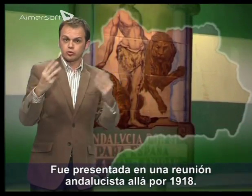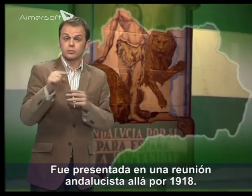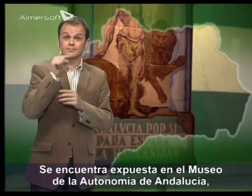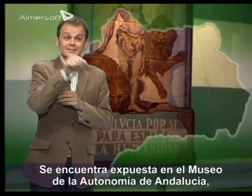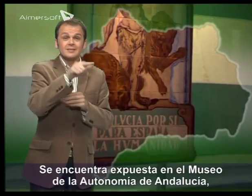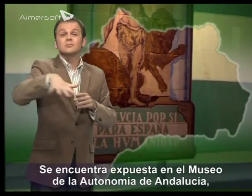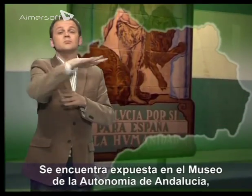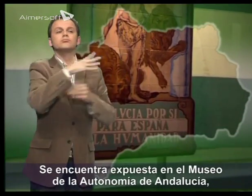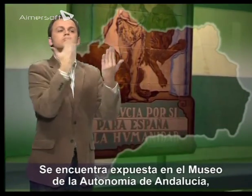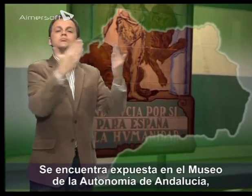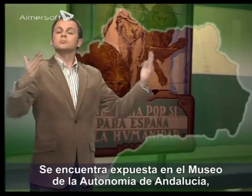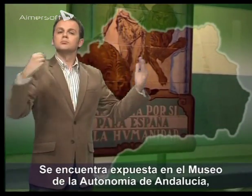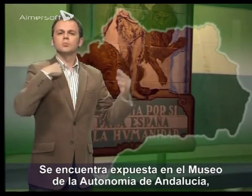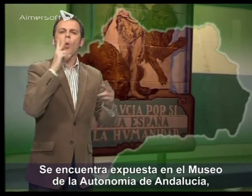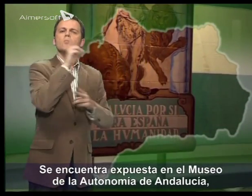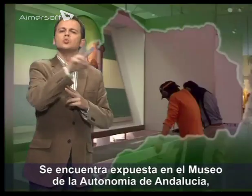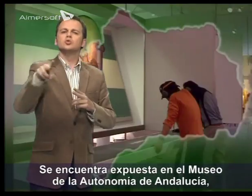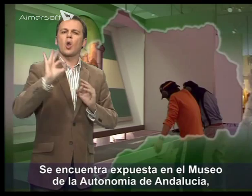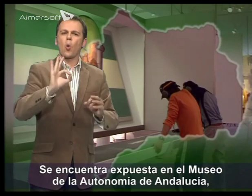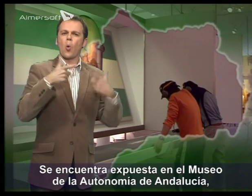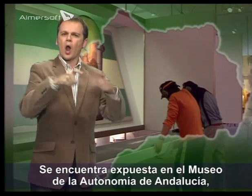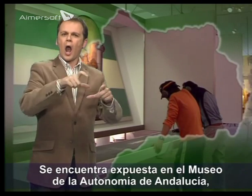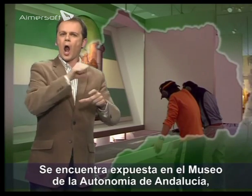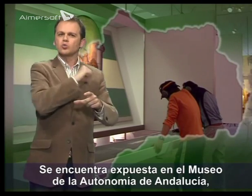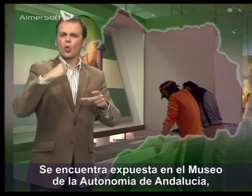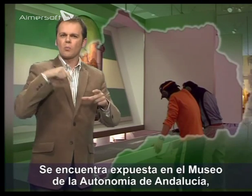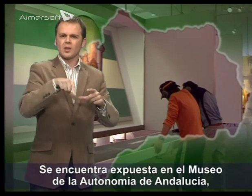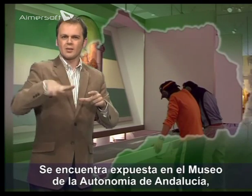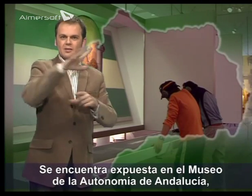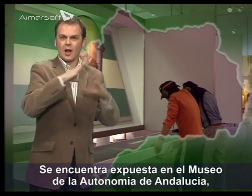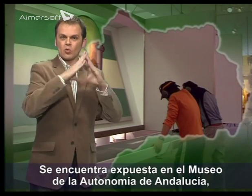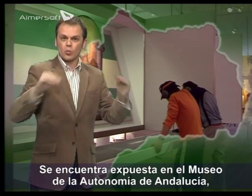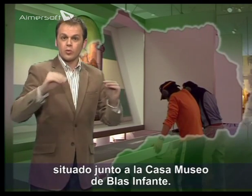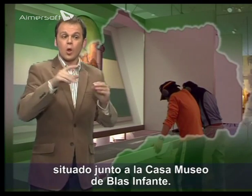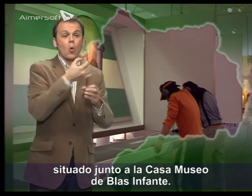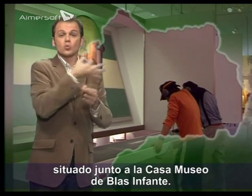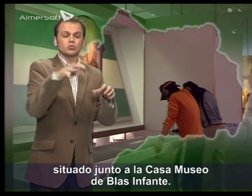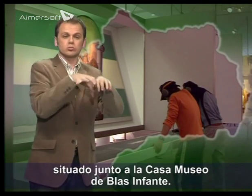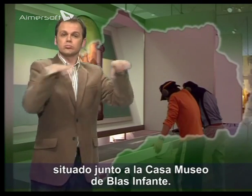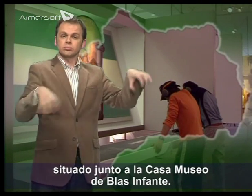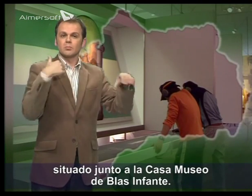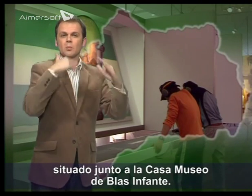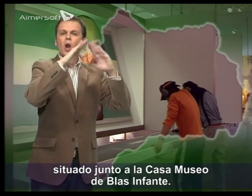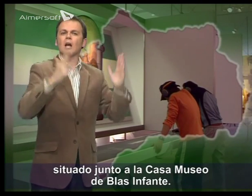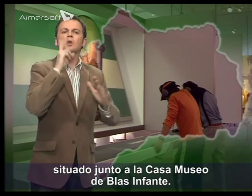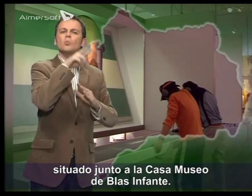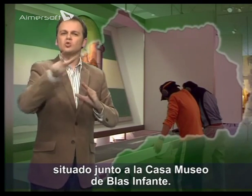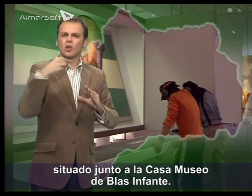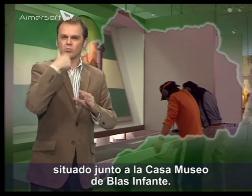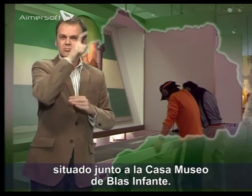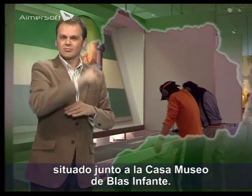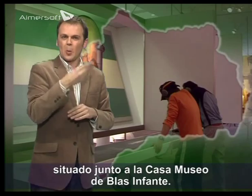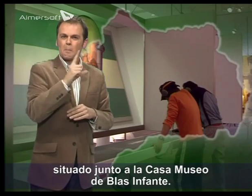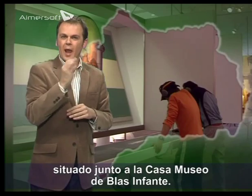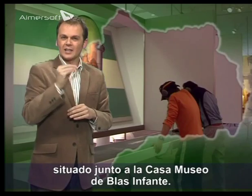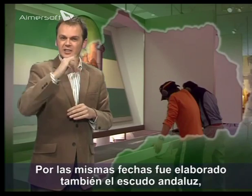1918. Se encuentra expuesta en el Museo de la Autonomía de Andalucía, situado junto a la Casa Museo de Blas